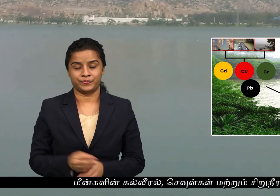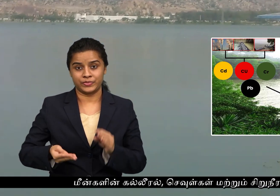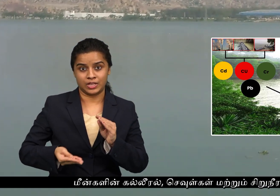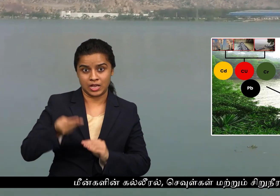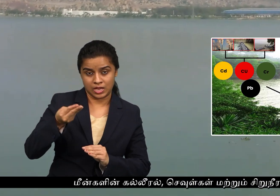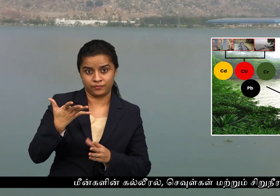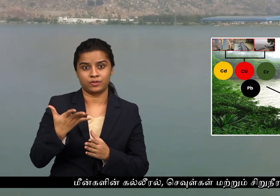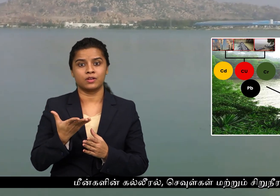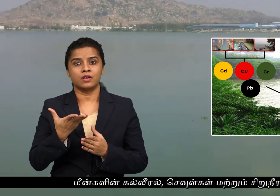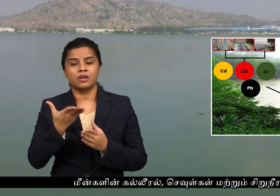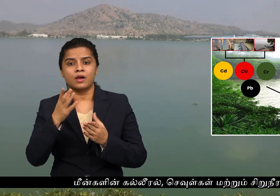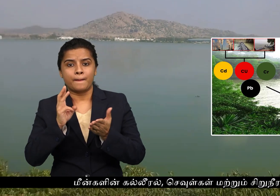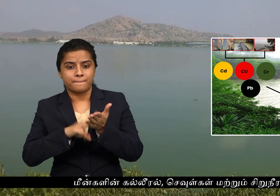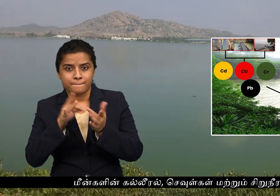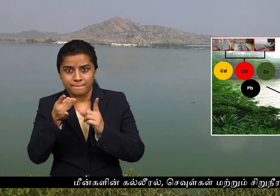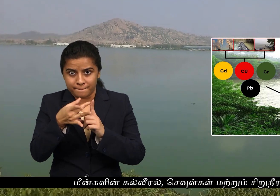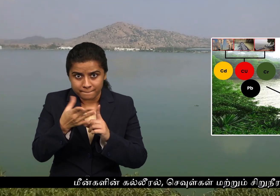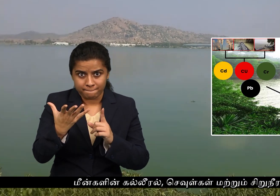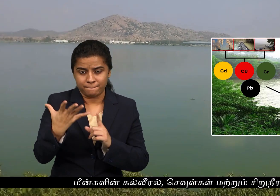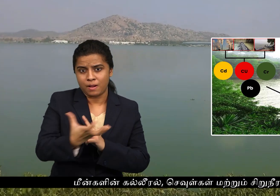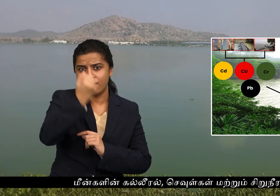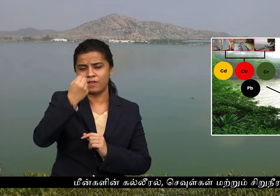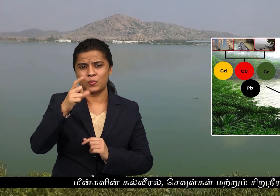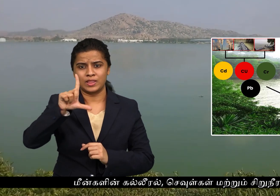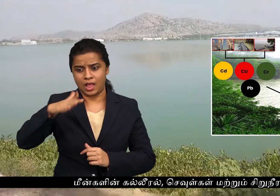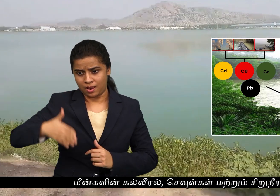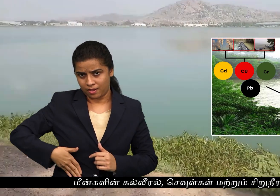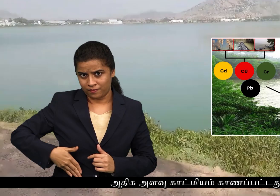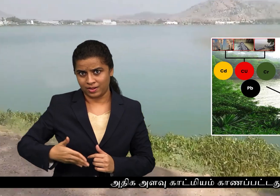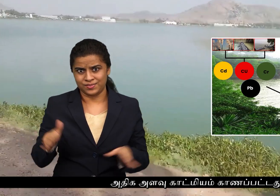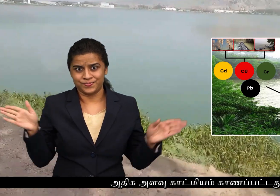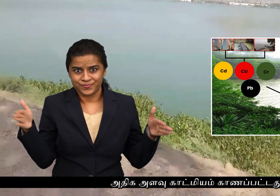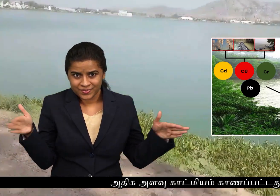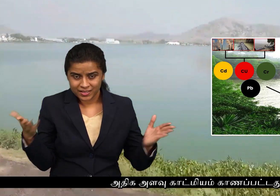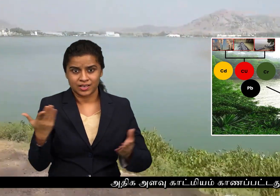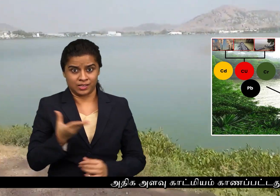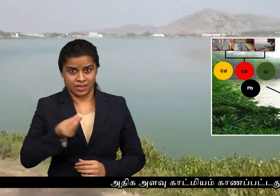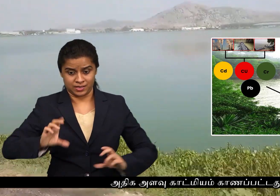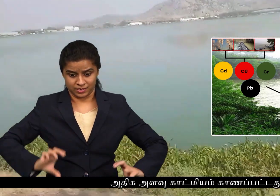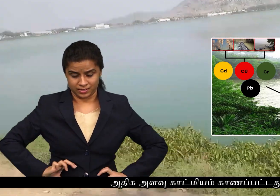மீன்களின் கல்லீரல், செவுள்கள் மற்றும் சிறுநீரகங்களில் அதிகளவு கேட்மியம் காணப்பட்டது.